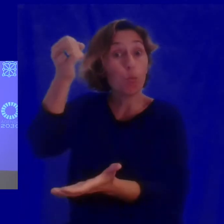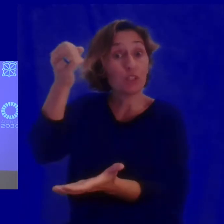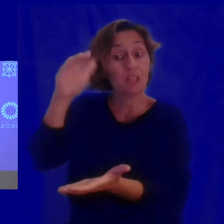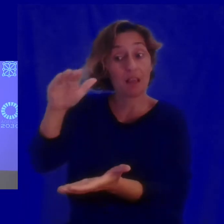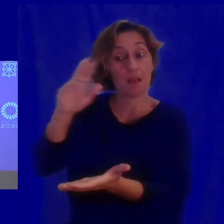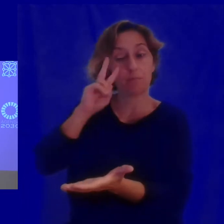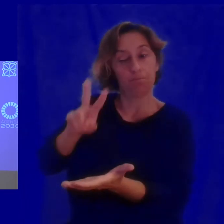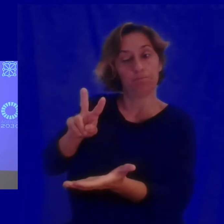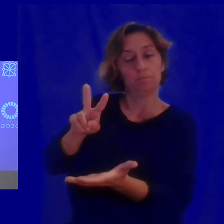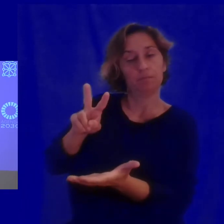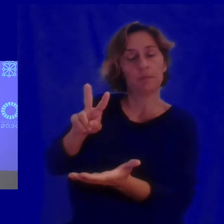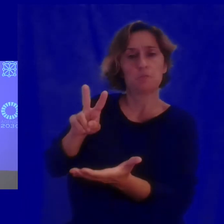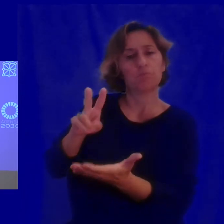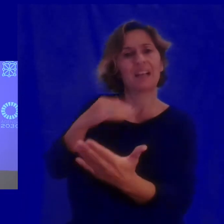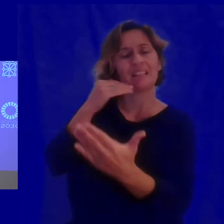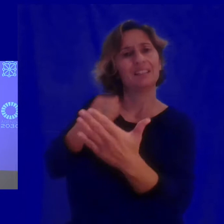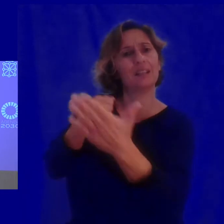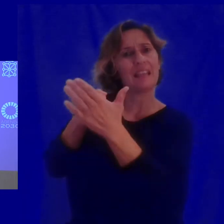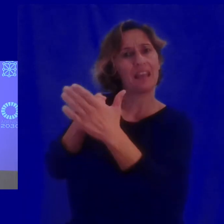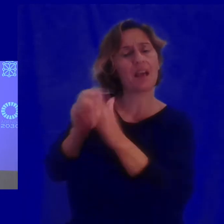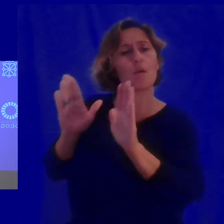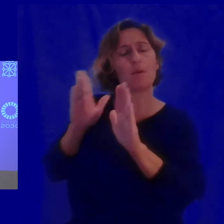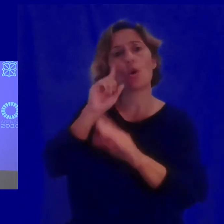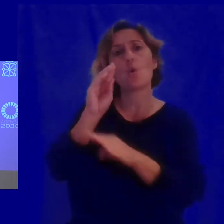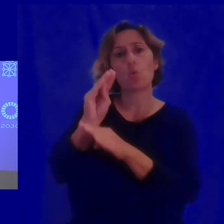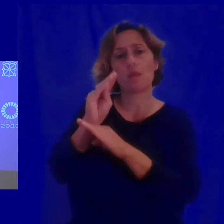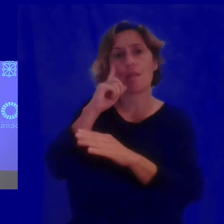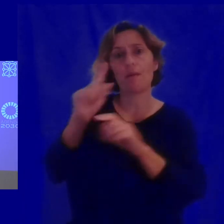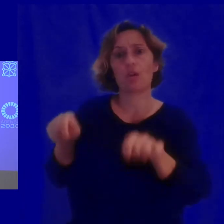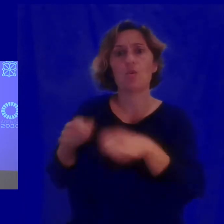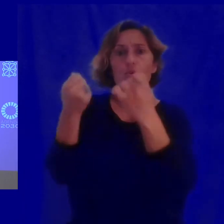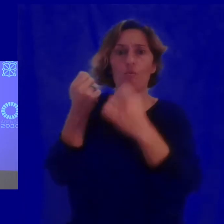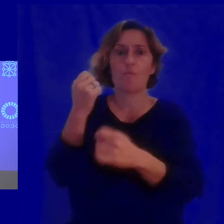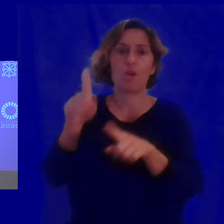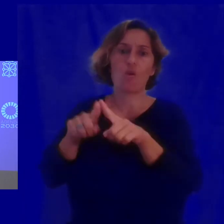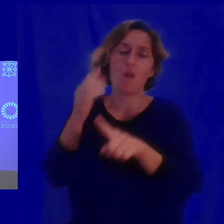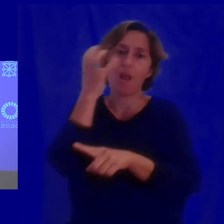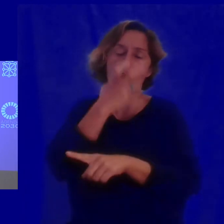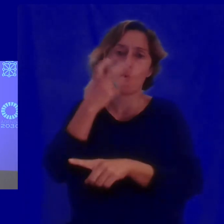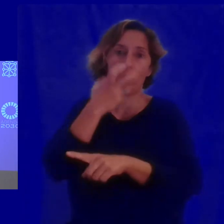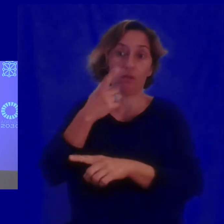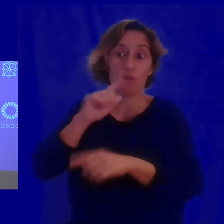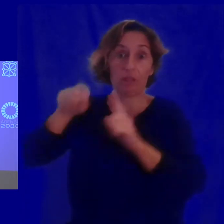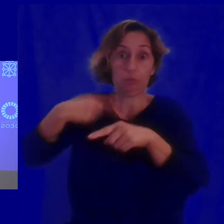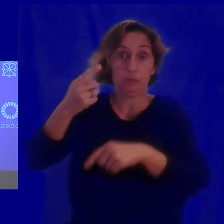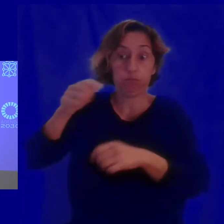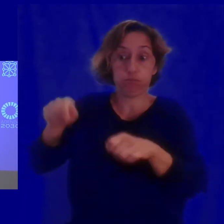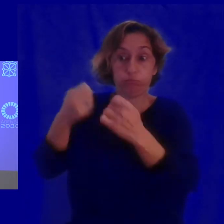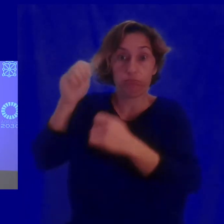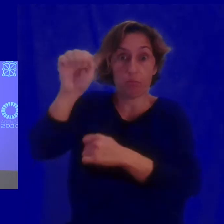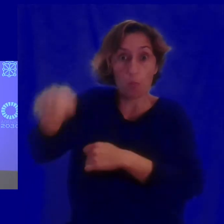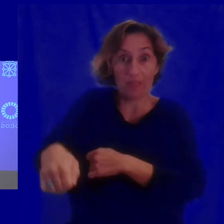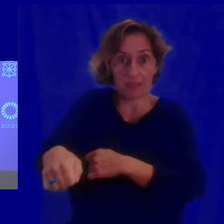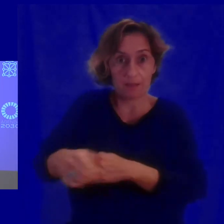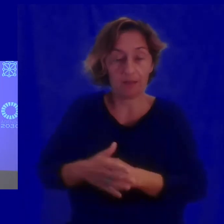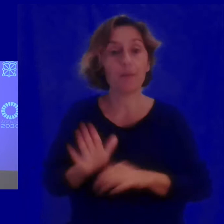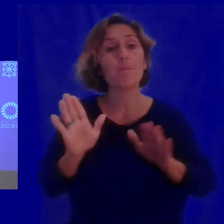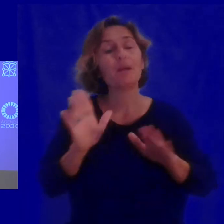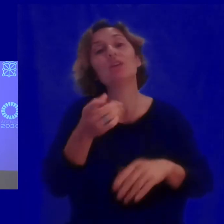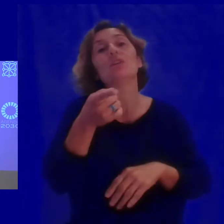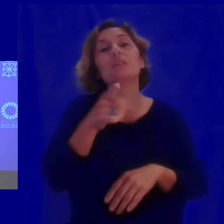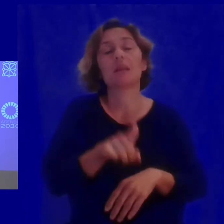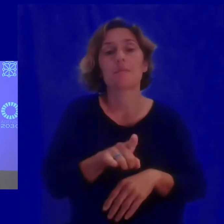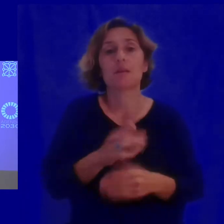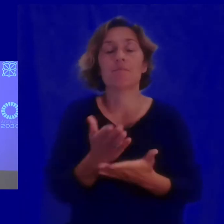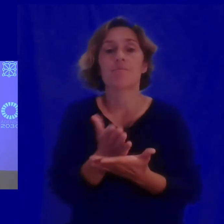pero con cuidado de que no se nos rompa como los cuentos de la lechera y que se quede medio vacía, así como, por otro lado,